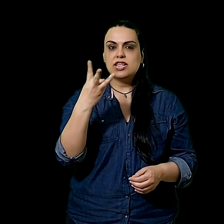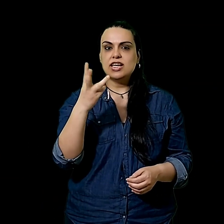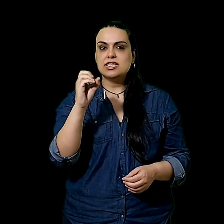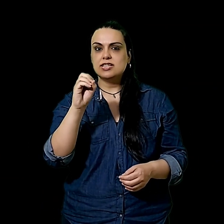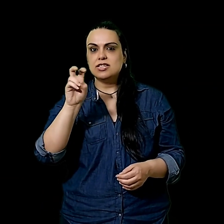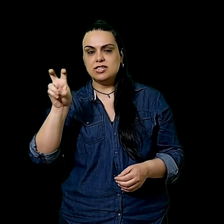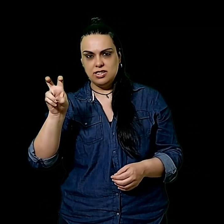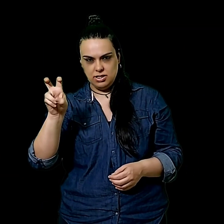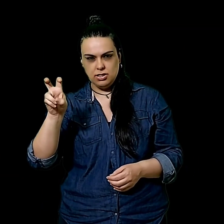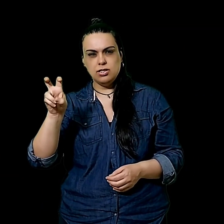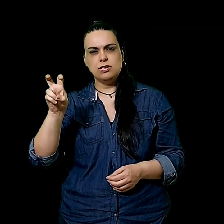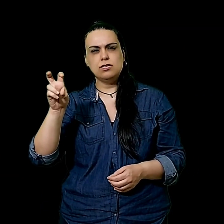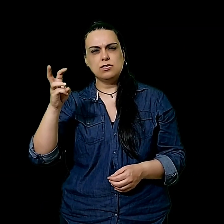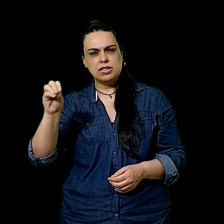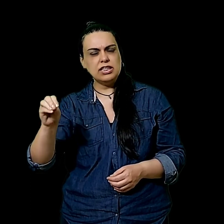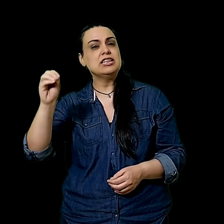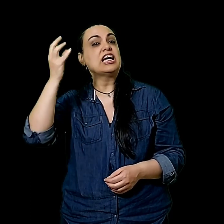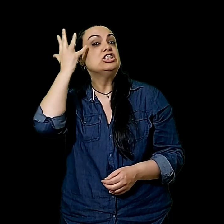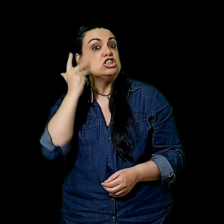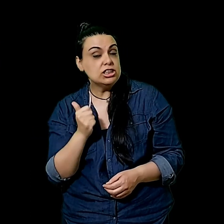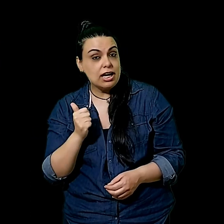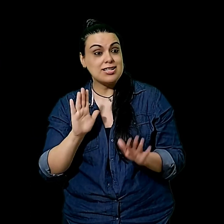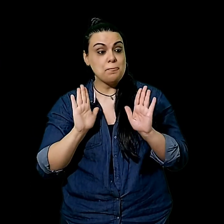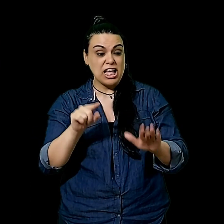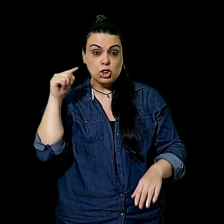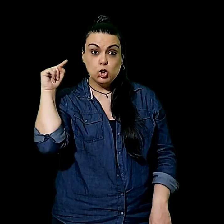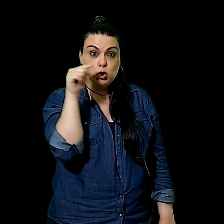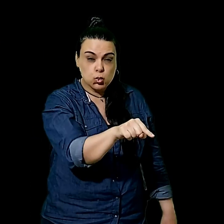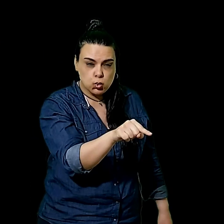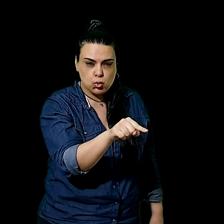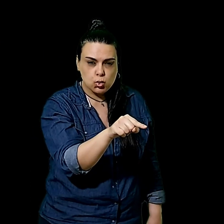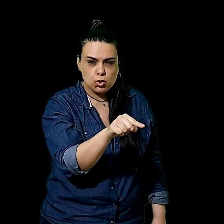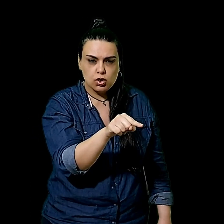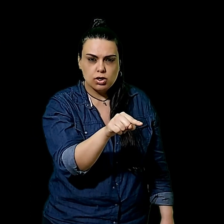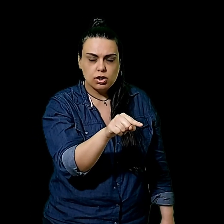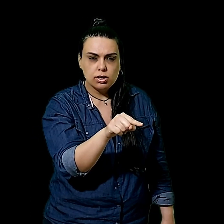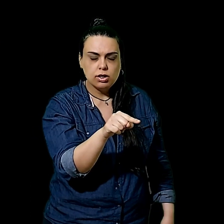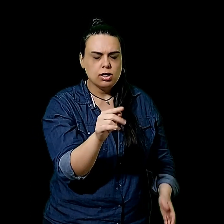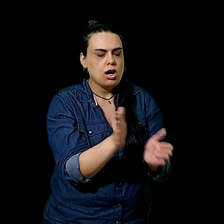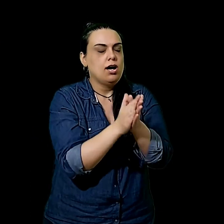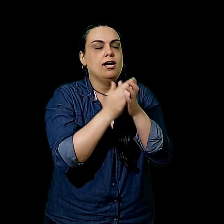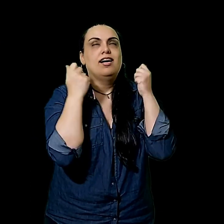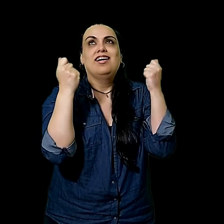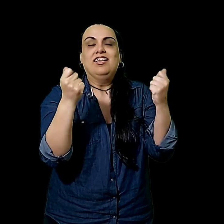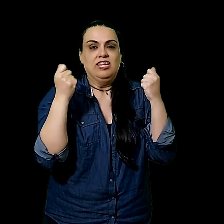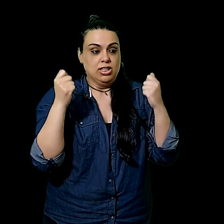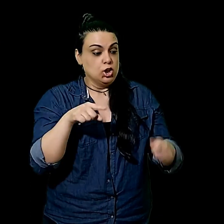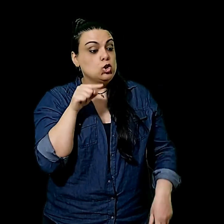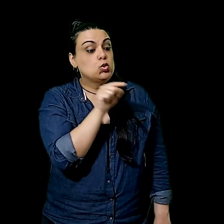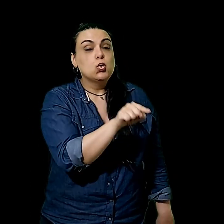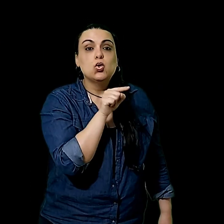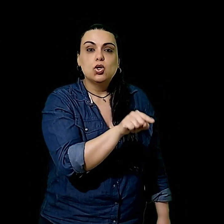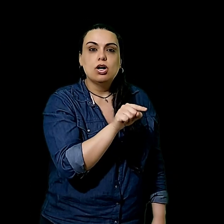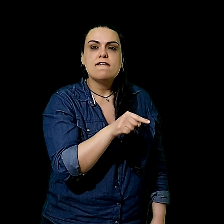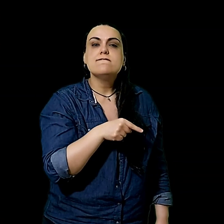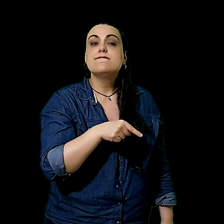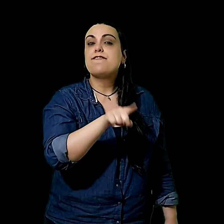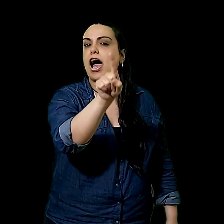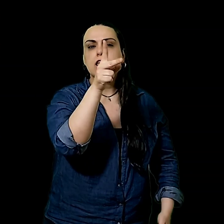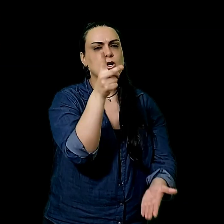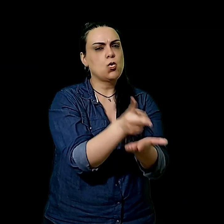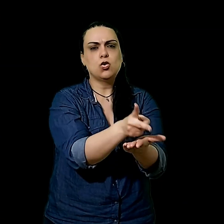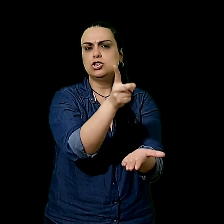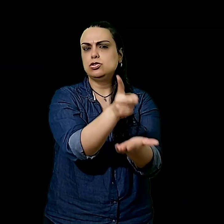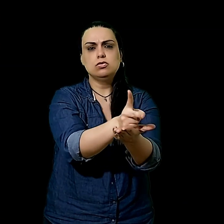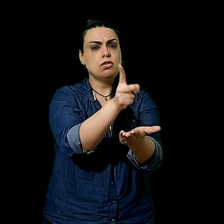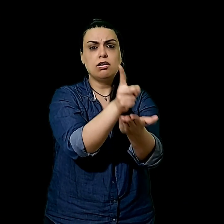1305 e 30 dias. Tu, porém, Daniel, oh, aleluia, vai e segue o